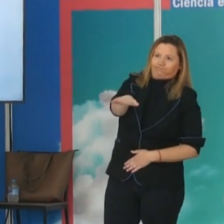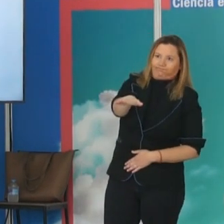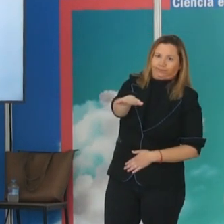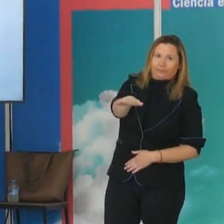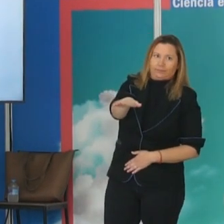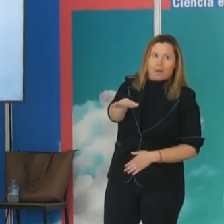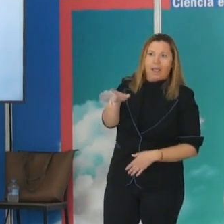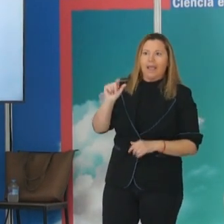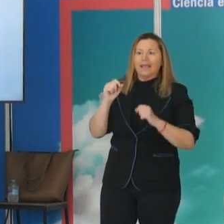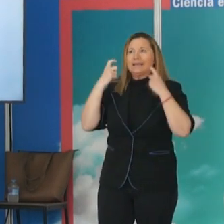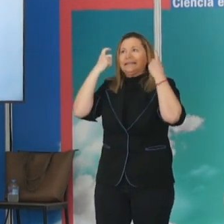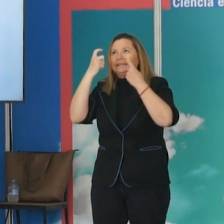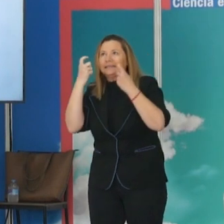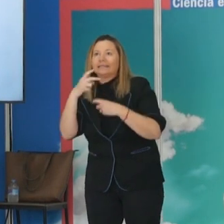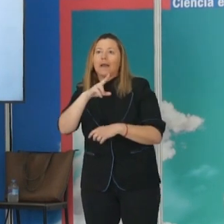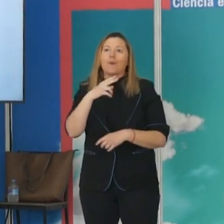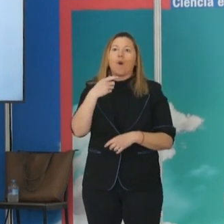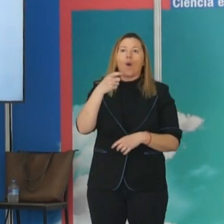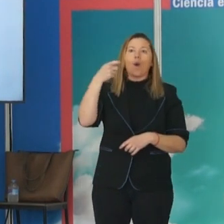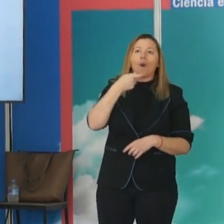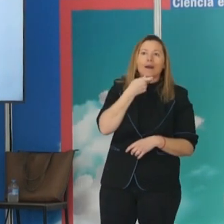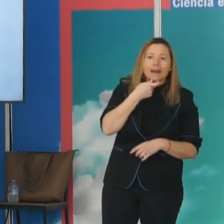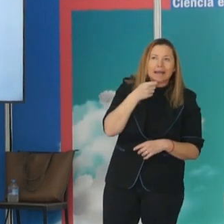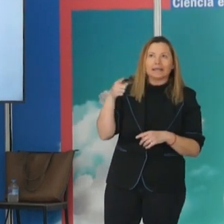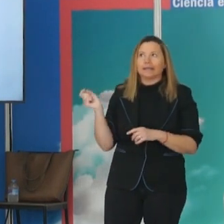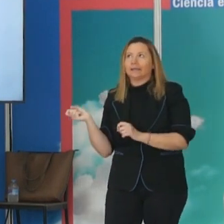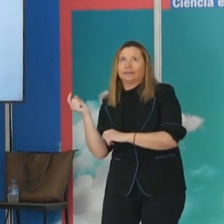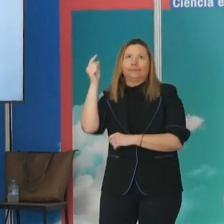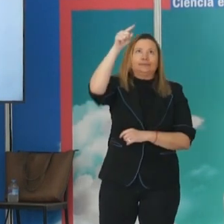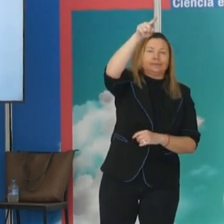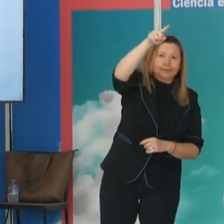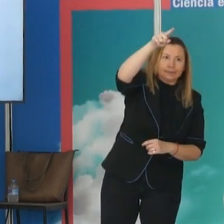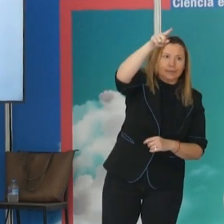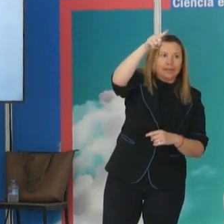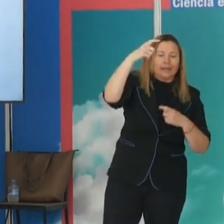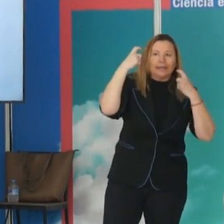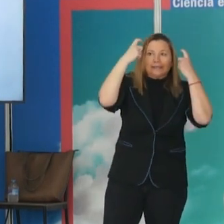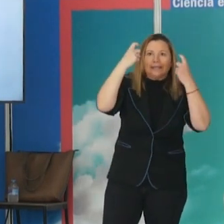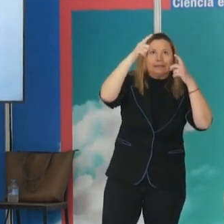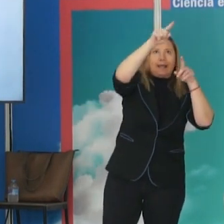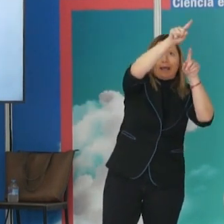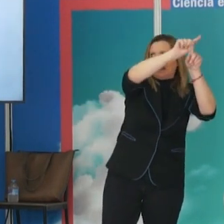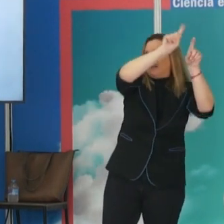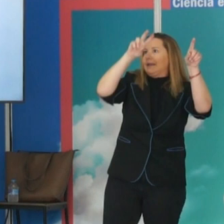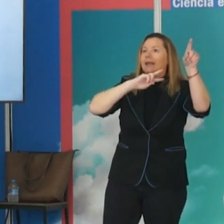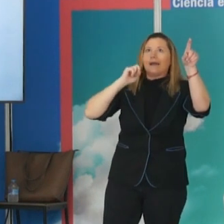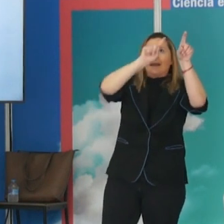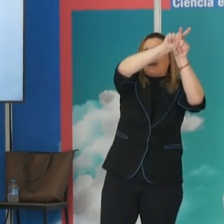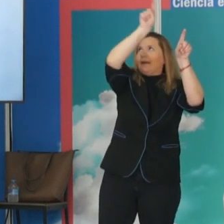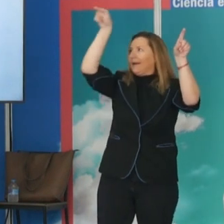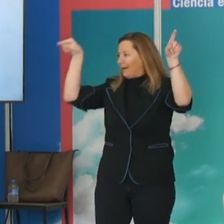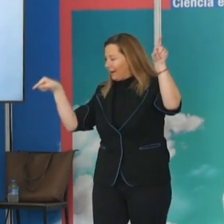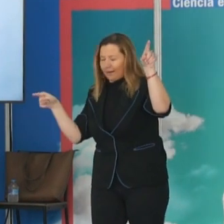intenta pasar por Inglaterra, por el Reino Unido, vuelve, distintas pericias, intenta meterlo en el Estado de Israel, que se están formando por esta